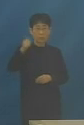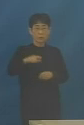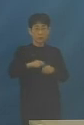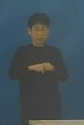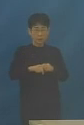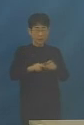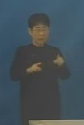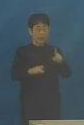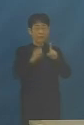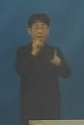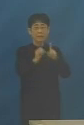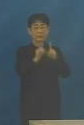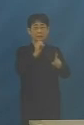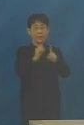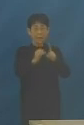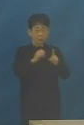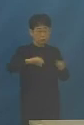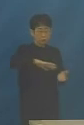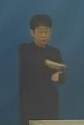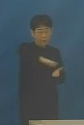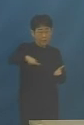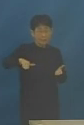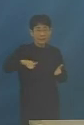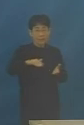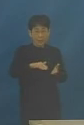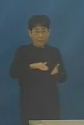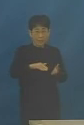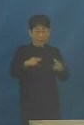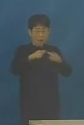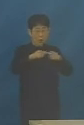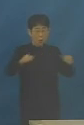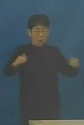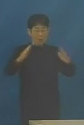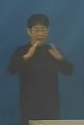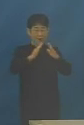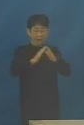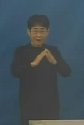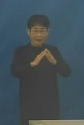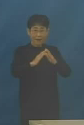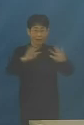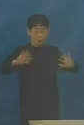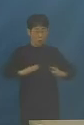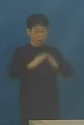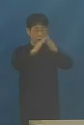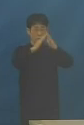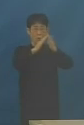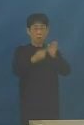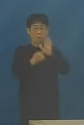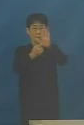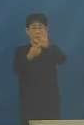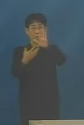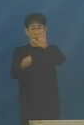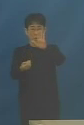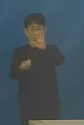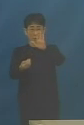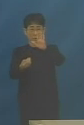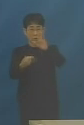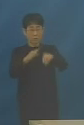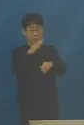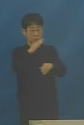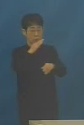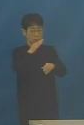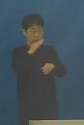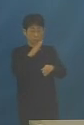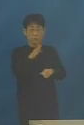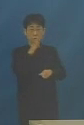構想というものを掲げられましたまあこれを選挙に実現に向けていかなければなりませんこれで